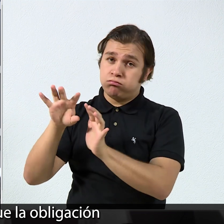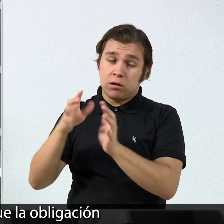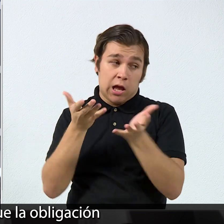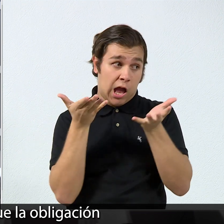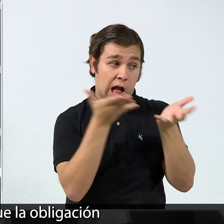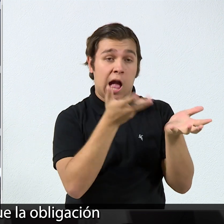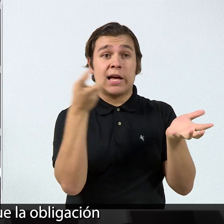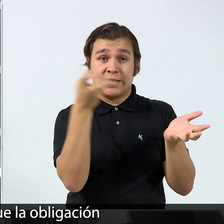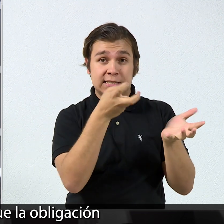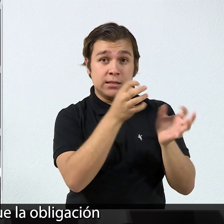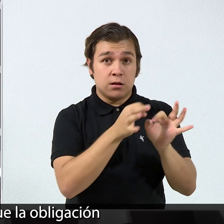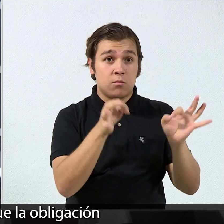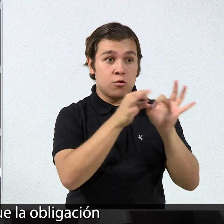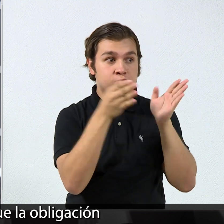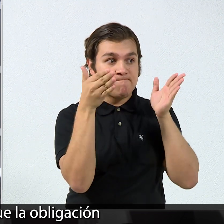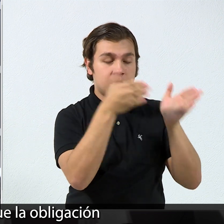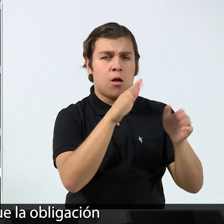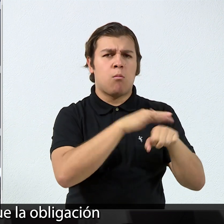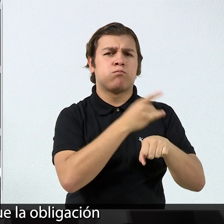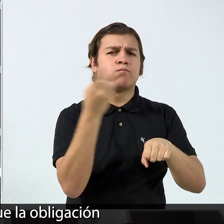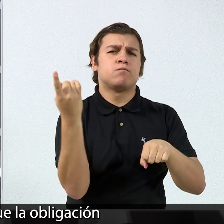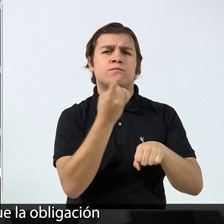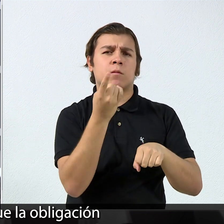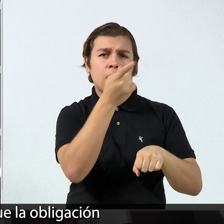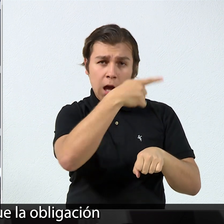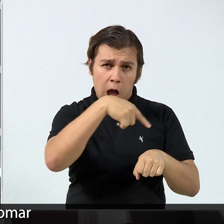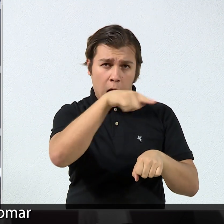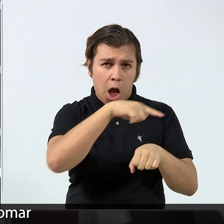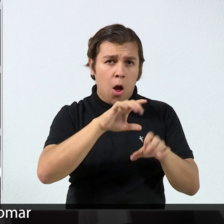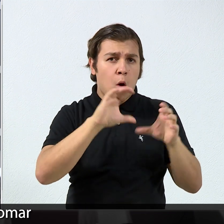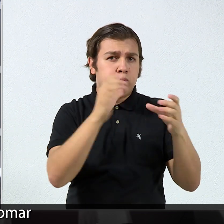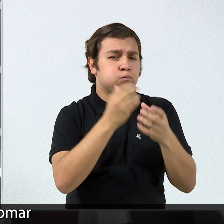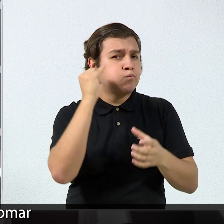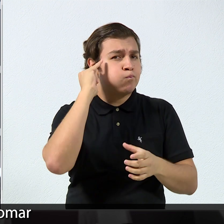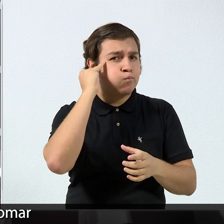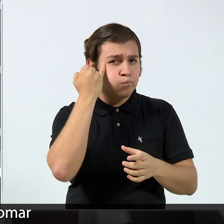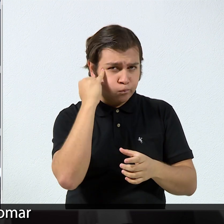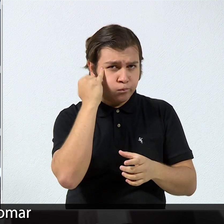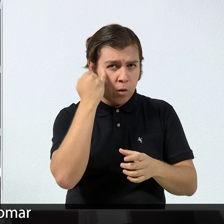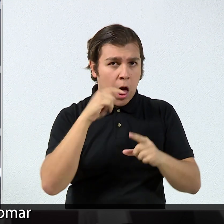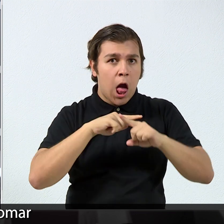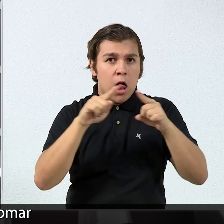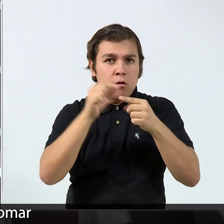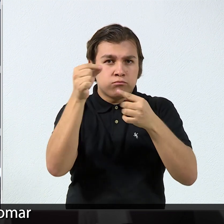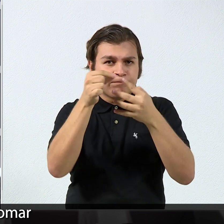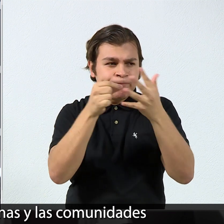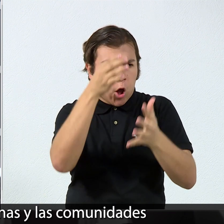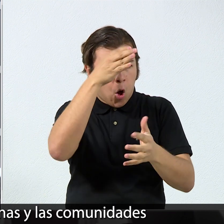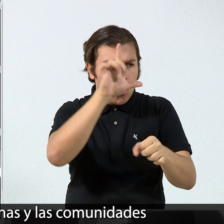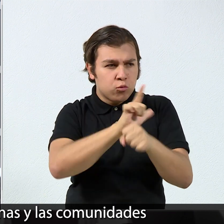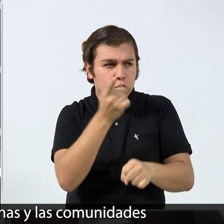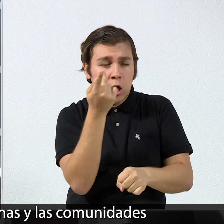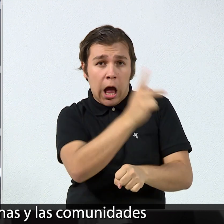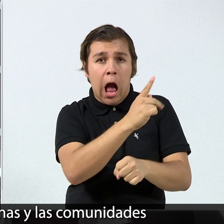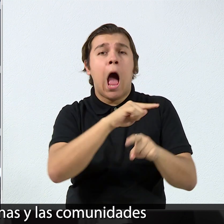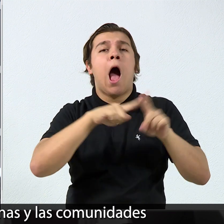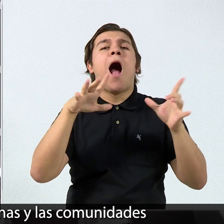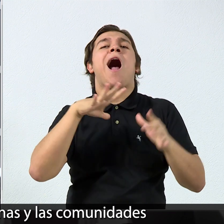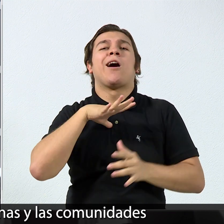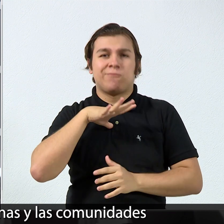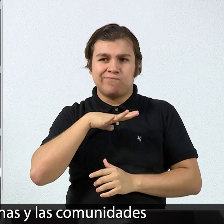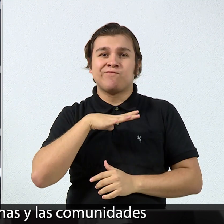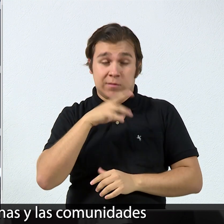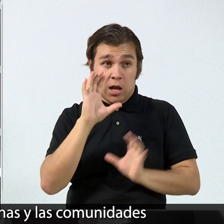en virtud de que la obligación constitucional y convencional de tomar en cuenta las especificidades culturales de los pueblos indígenas y